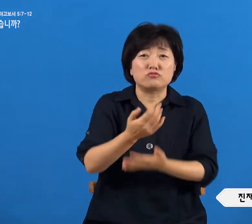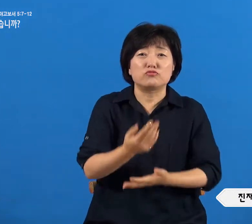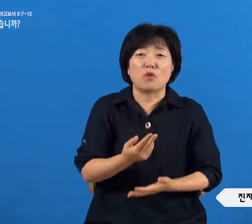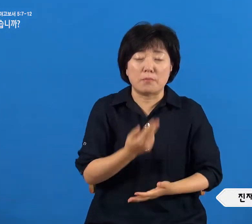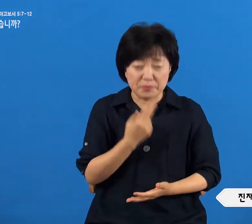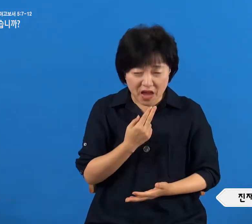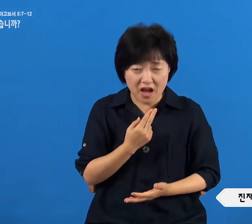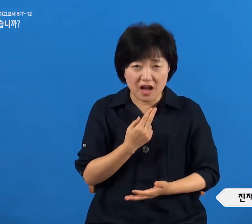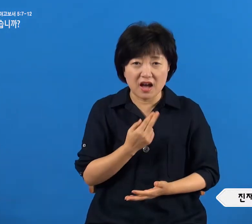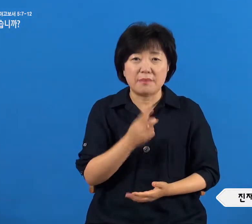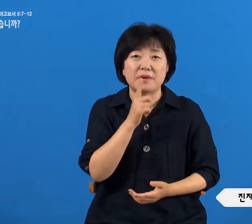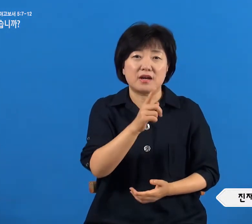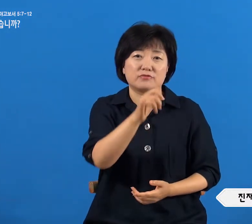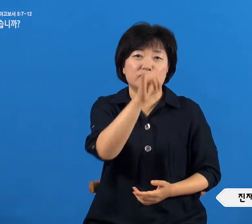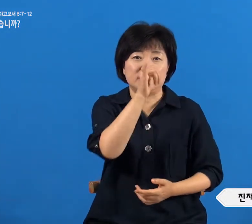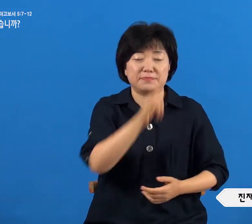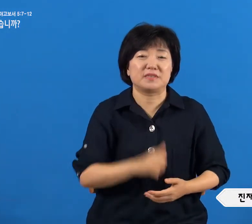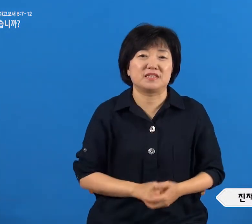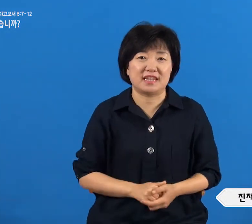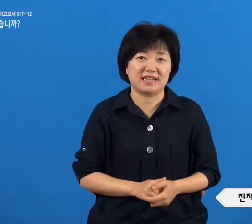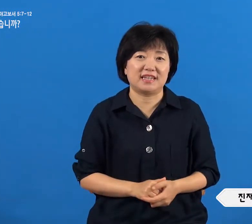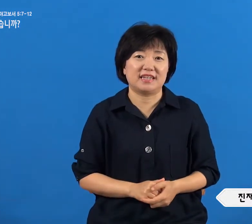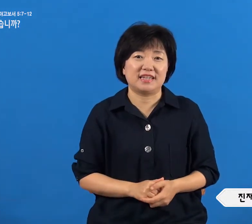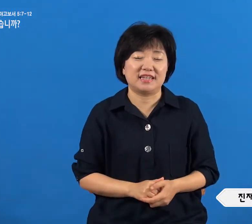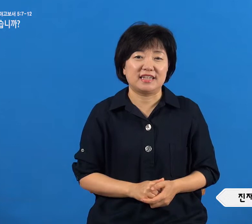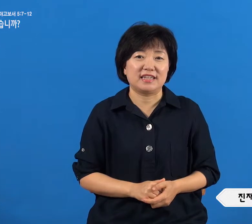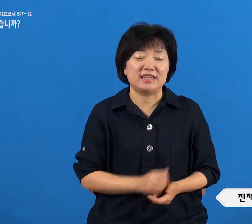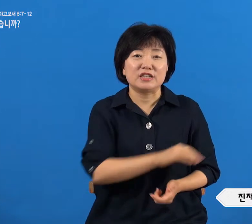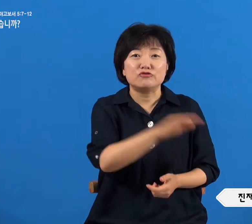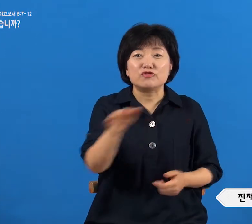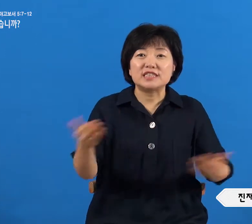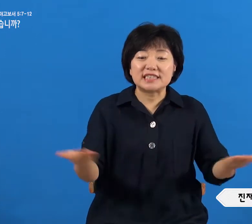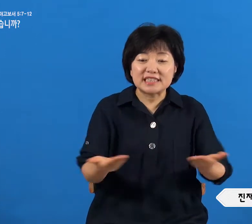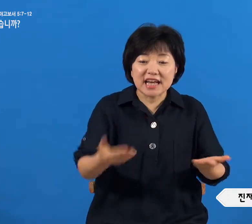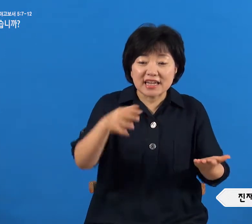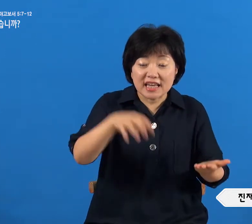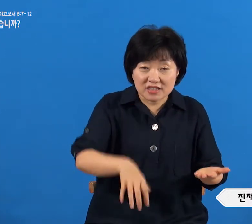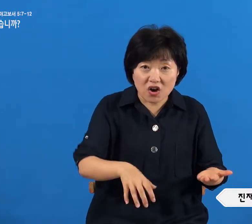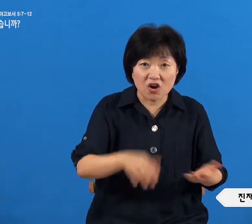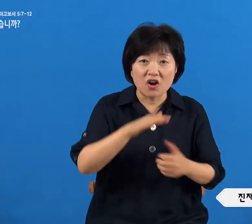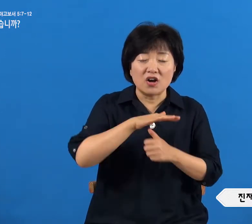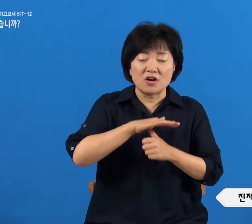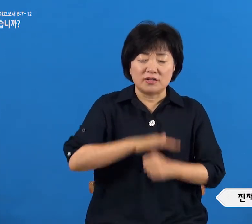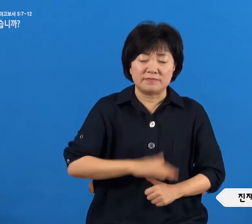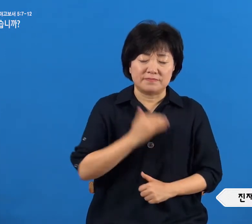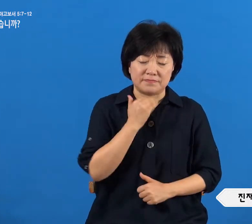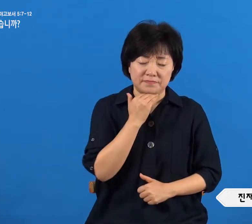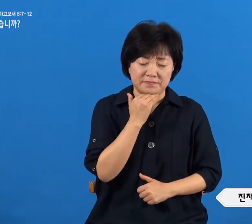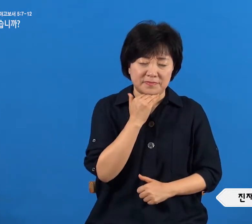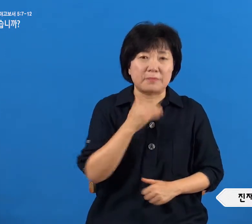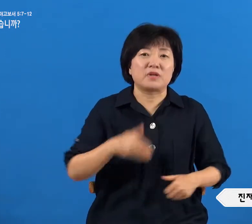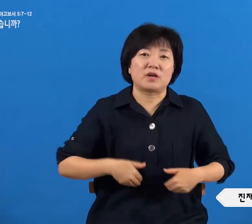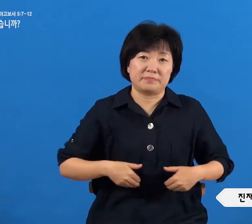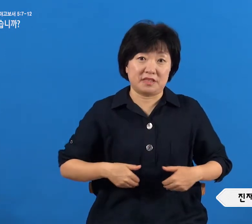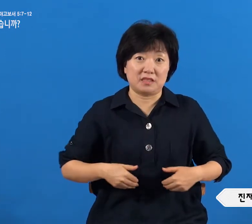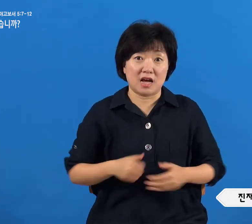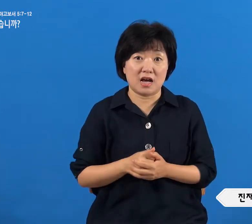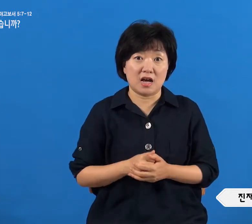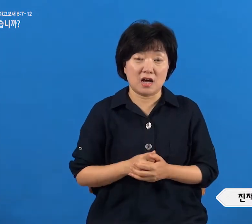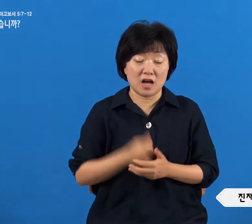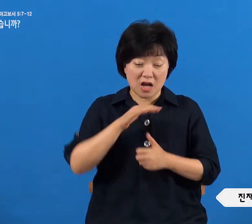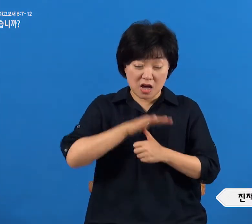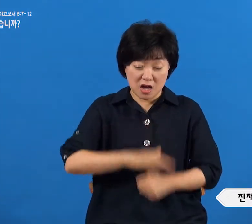성경은 말씀하고 있습니다. 우리의 직장에서도 인내가 필요합니다.